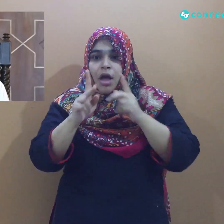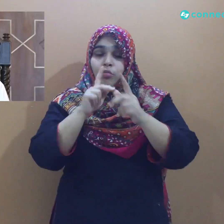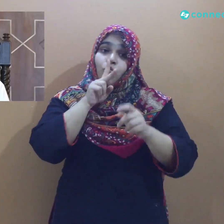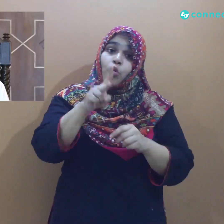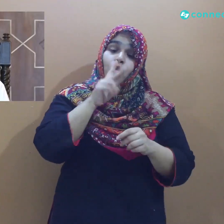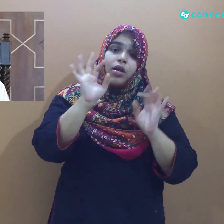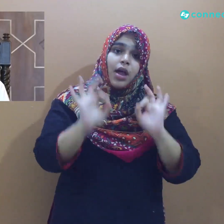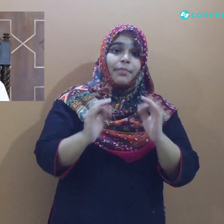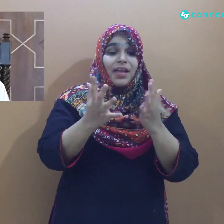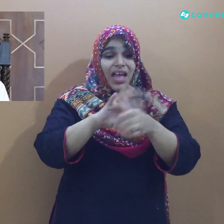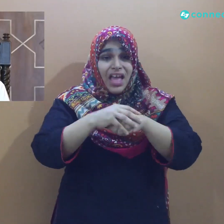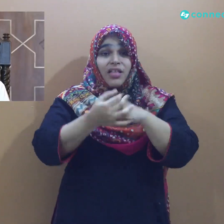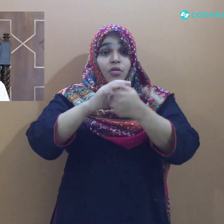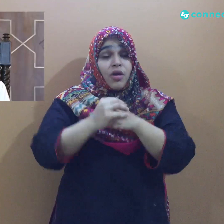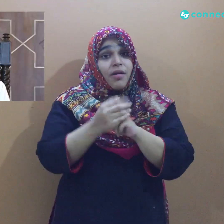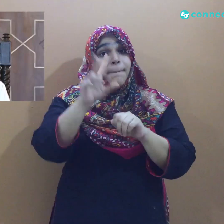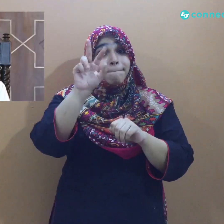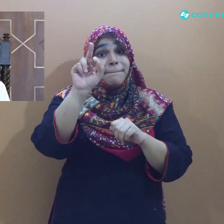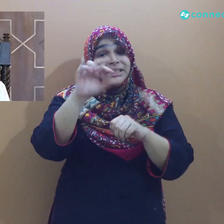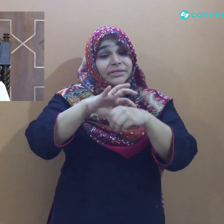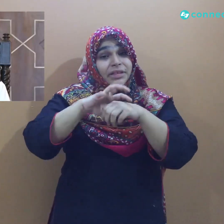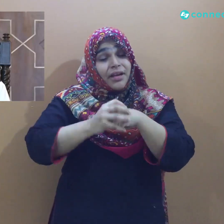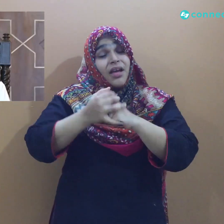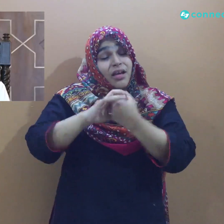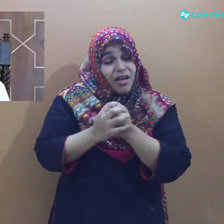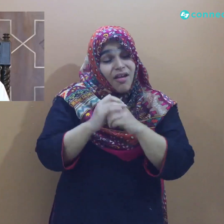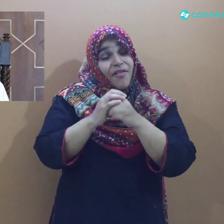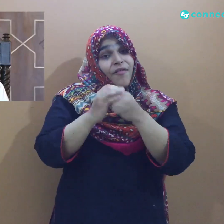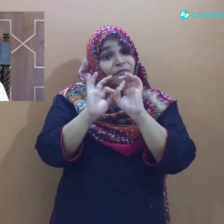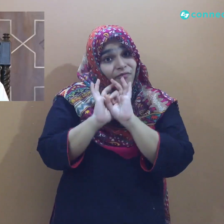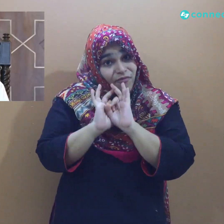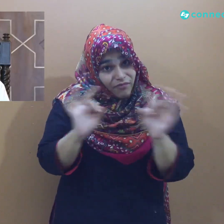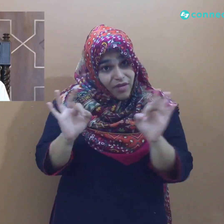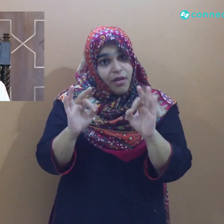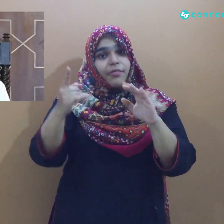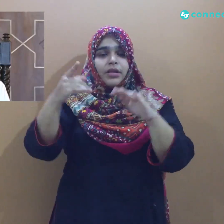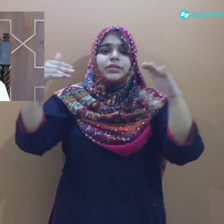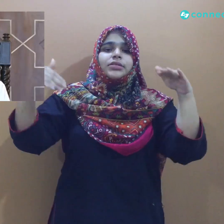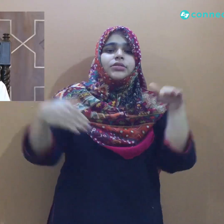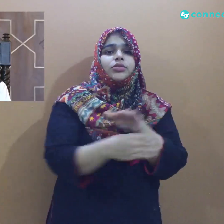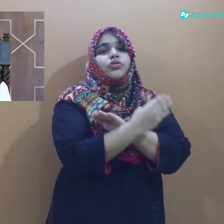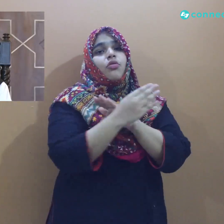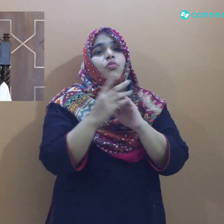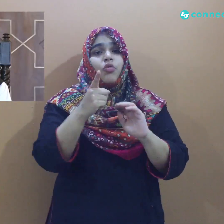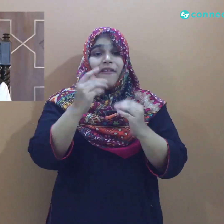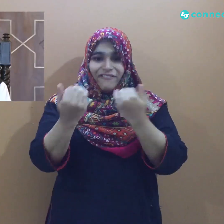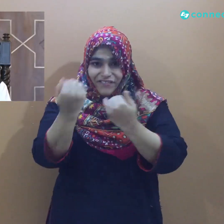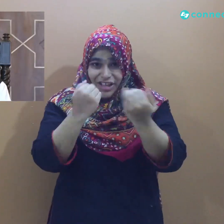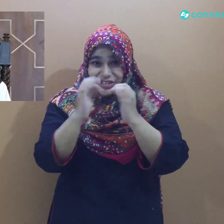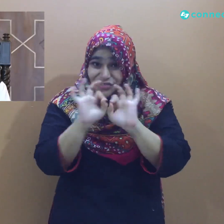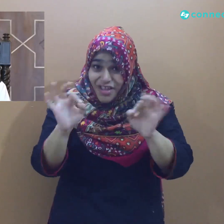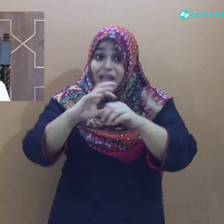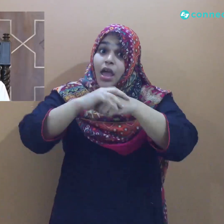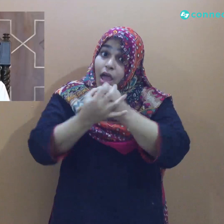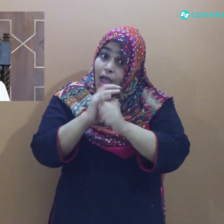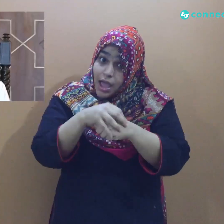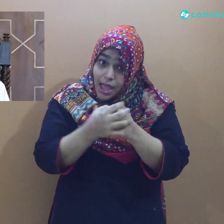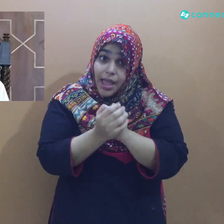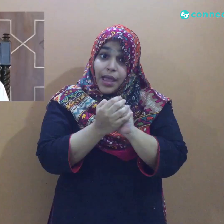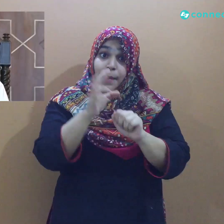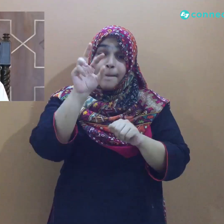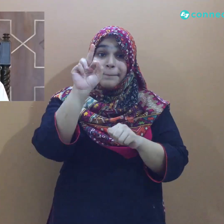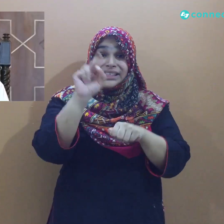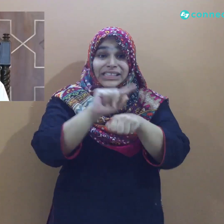مسلسل دیا ہے کہ ہاتھ دھو کر نکلیں اور ہاتھ بار دھوئیں۔ تو مسجد وضو کر کے آئیں تو ہاتھ دھو کر آئیں 20